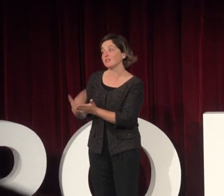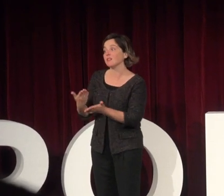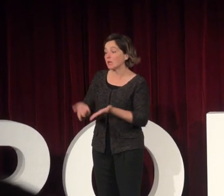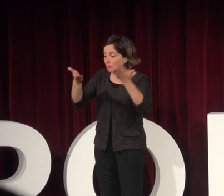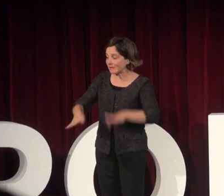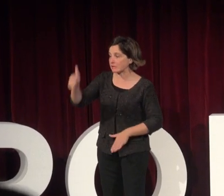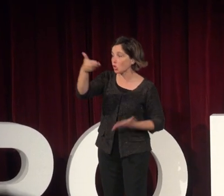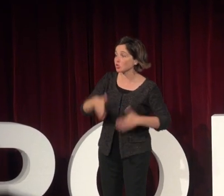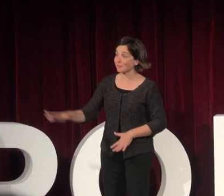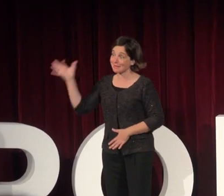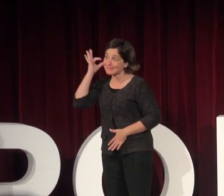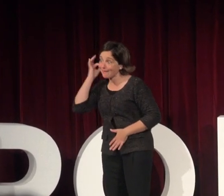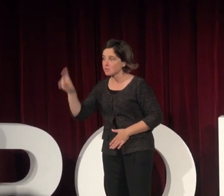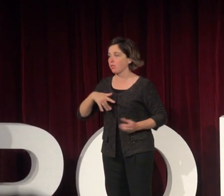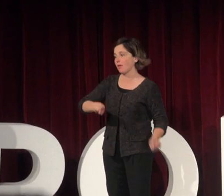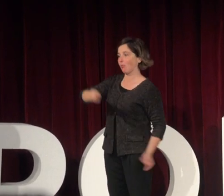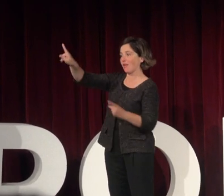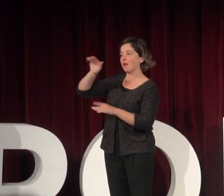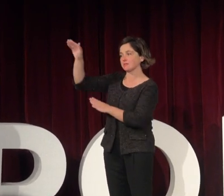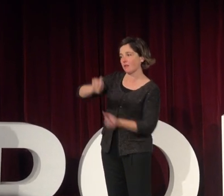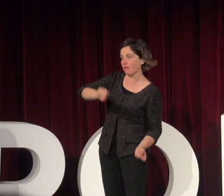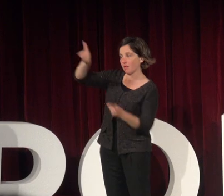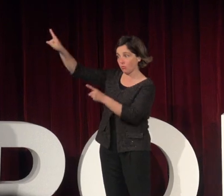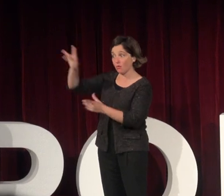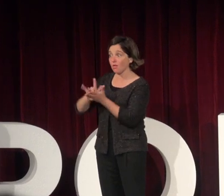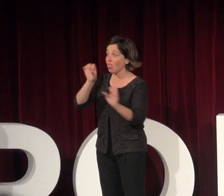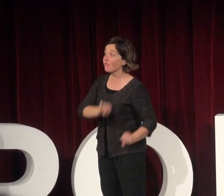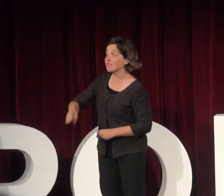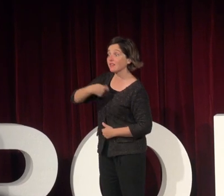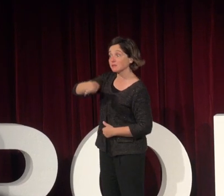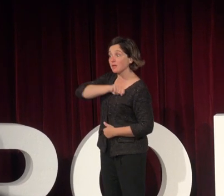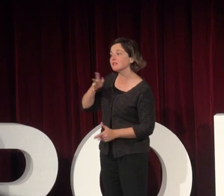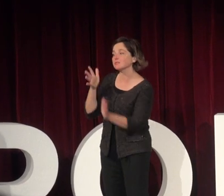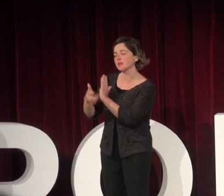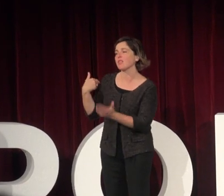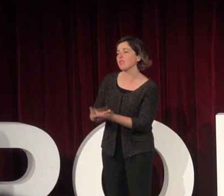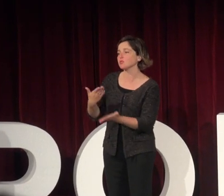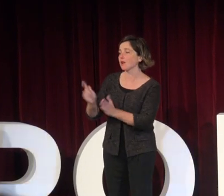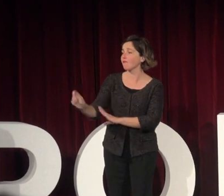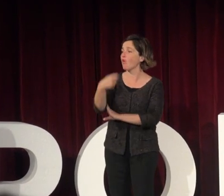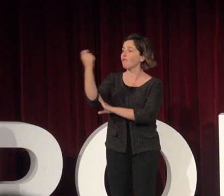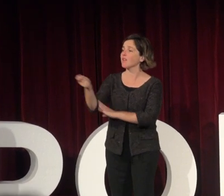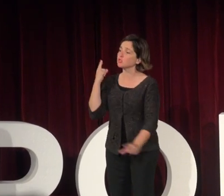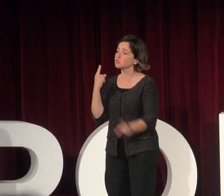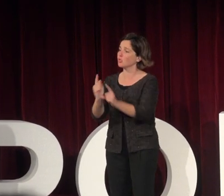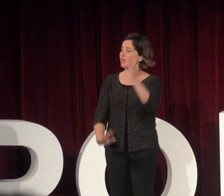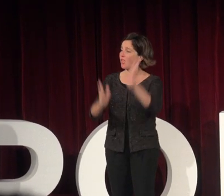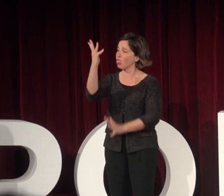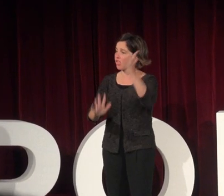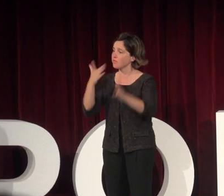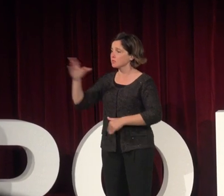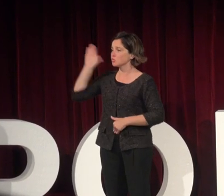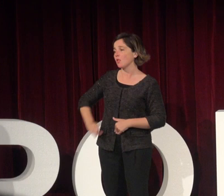tus hijos y tus hijas no tengan que emigrar al extranjero. Defender la patria es defender que los bomberos que combaten los incendios